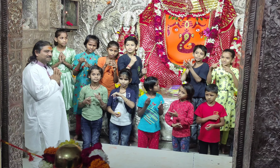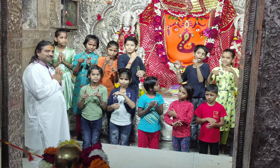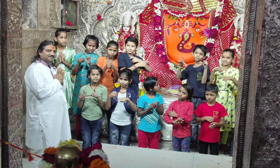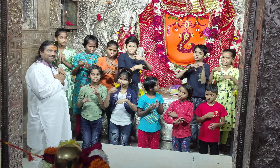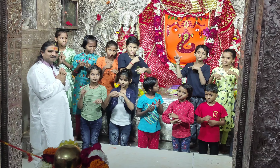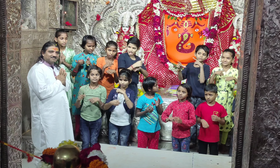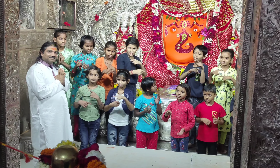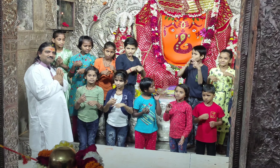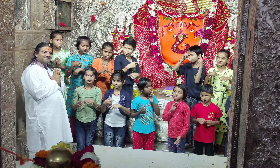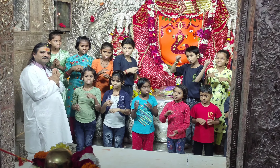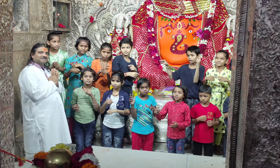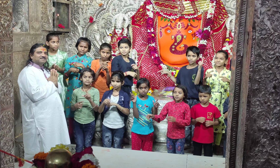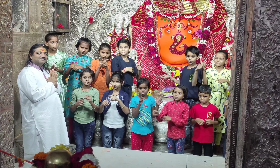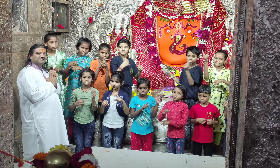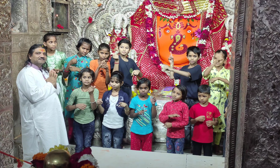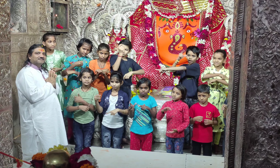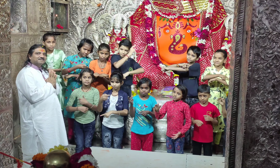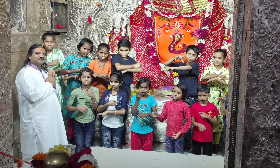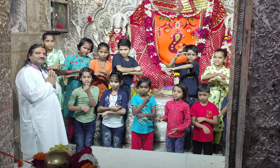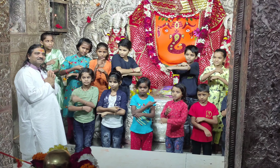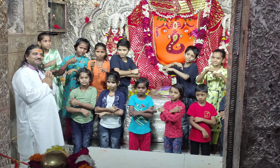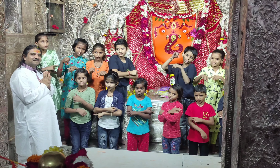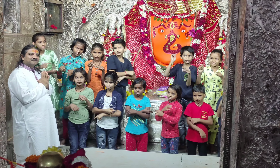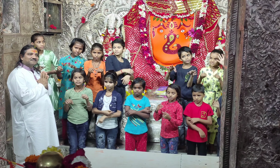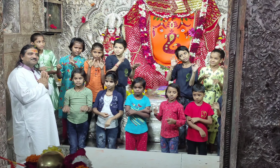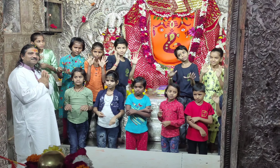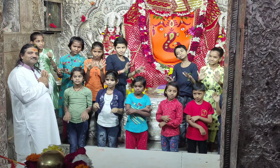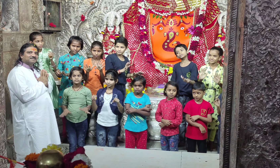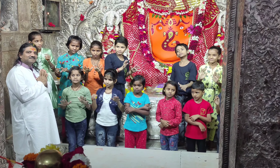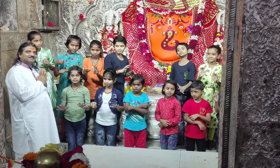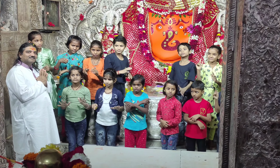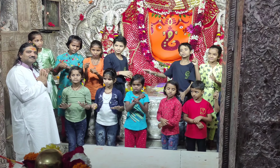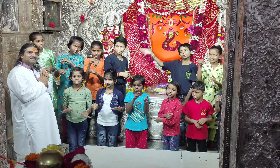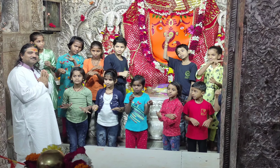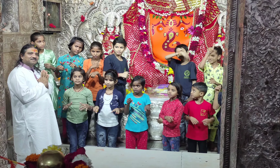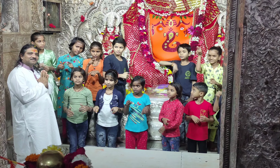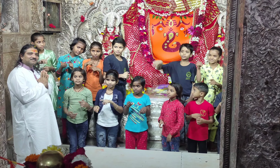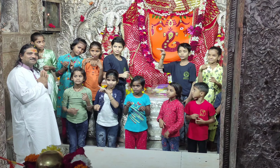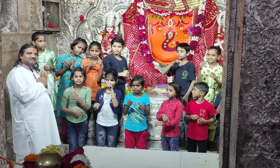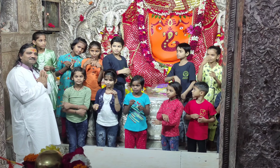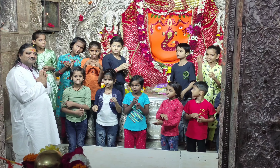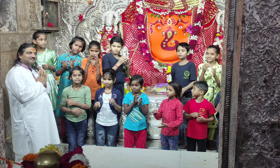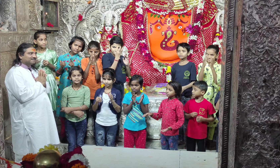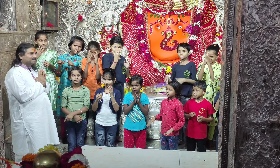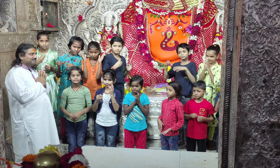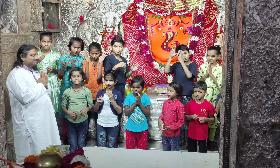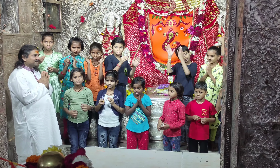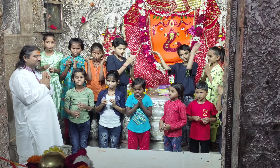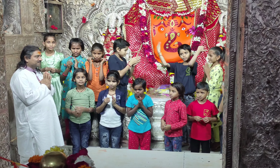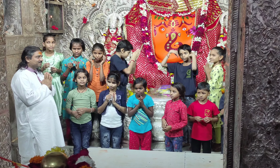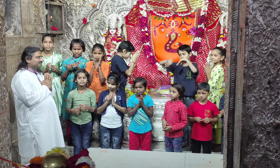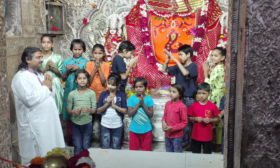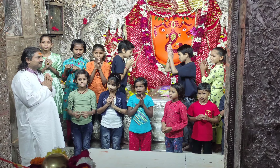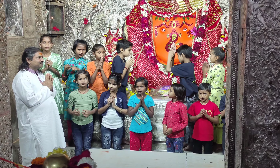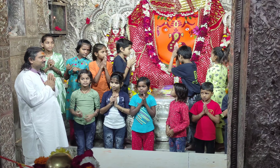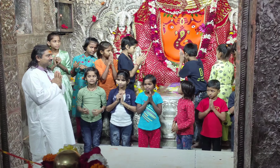सांकेतिक भाषा दिवस है, सब लोग गणपति जी को प्रार्थना करते